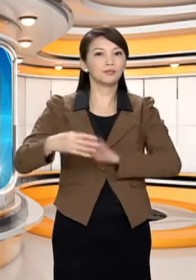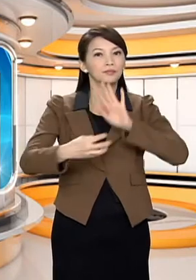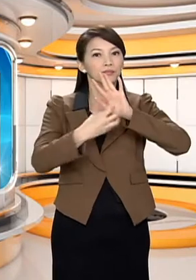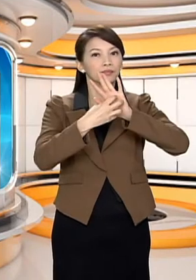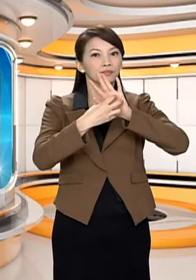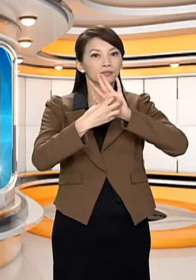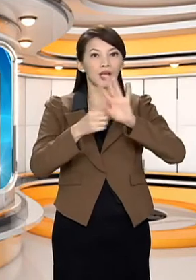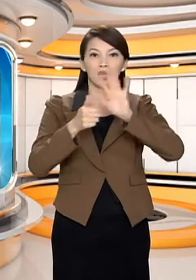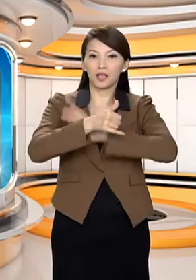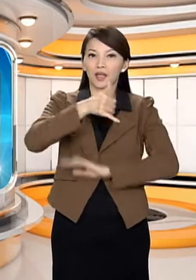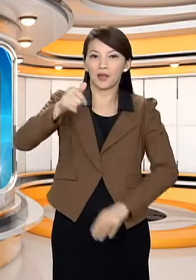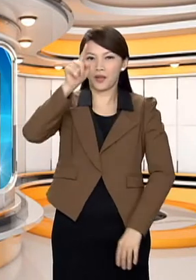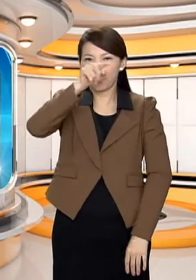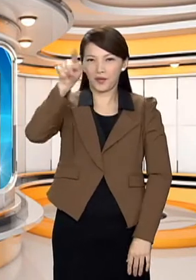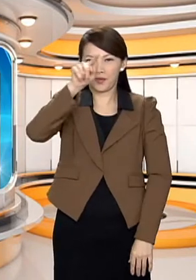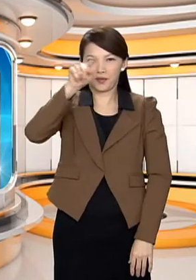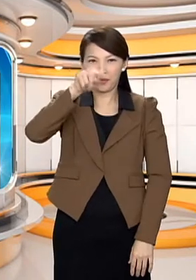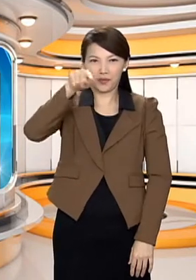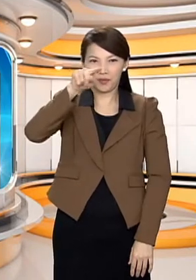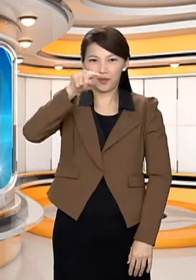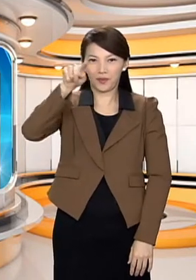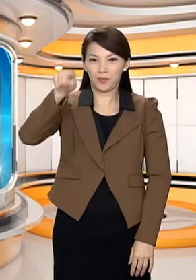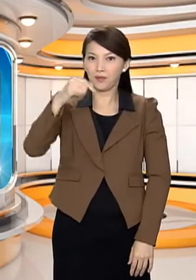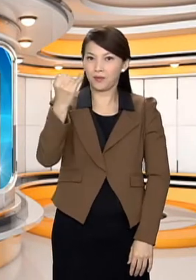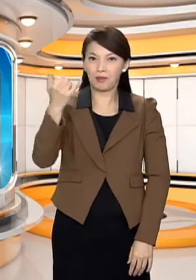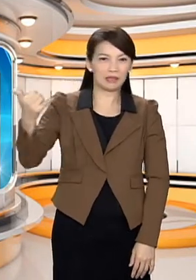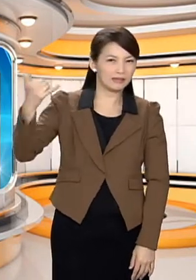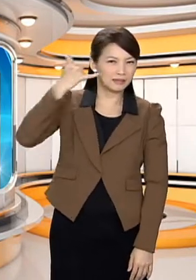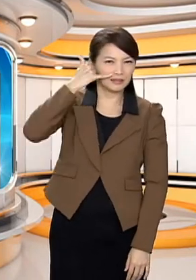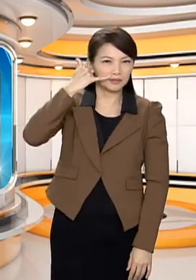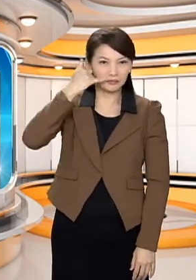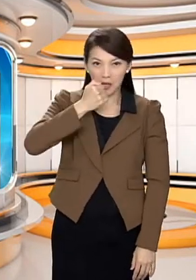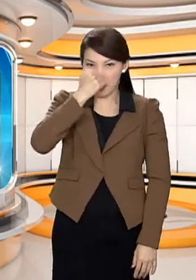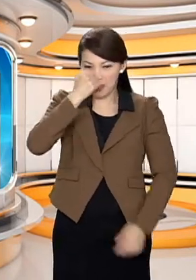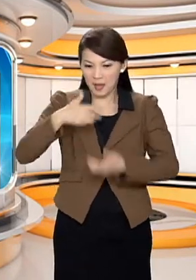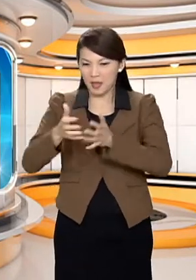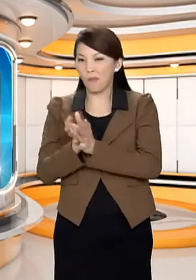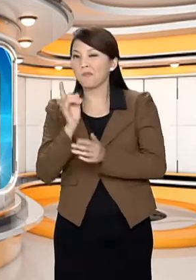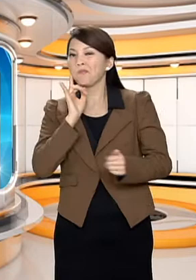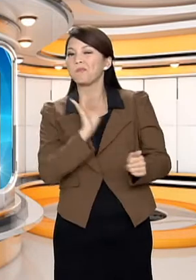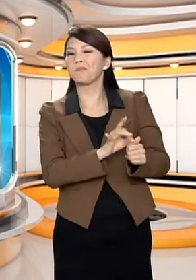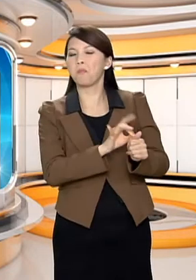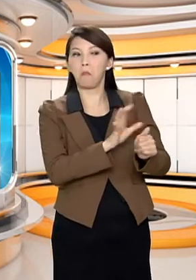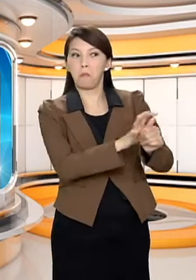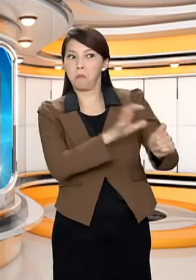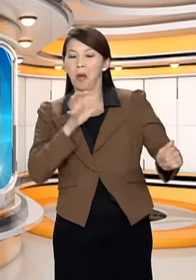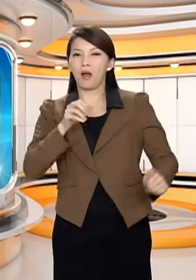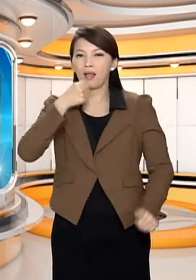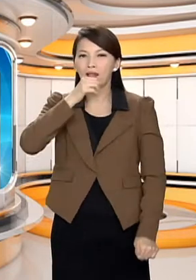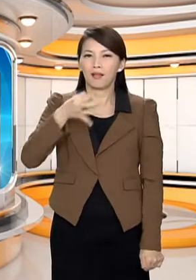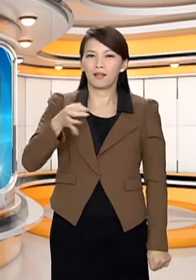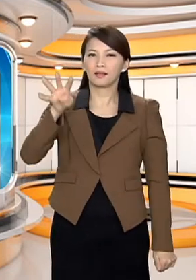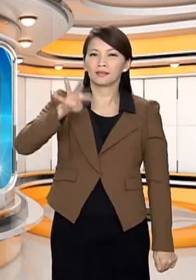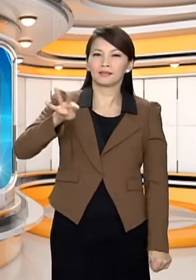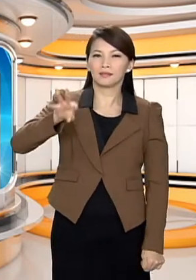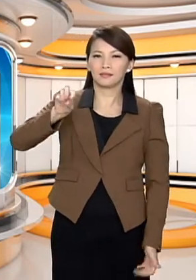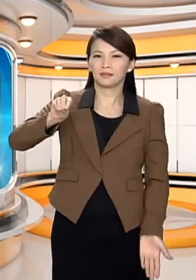道，艺人于小凡在中国被诈骗集团骗走了积蓄，大约有新台